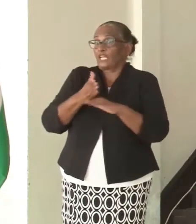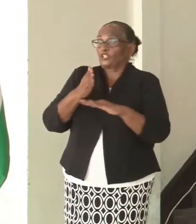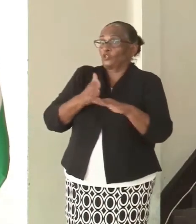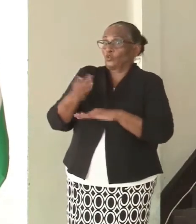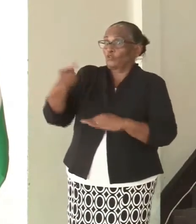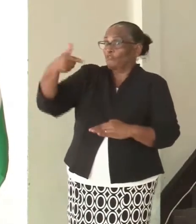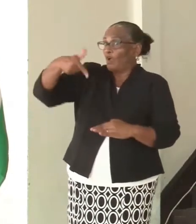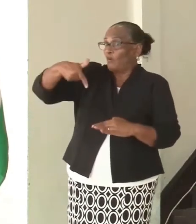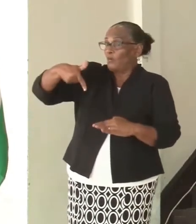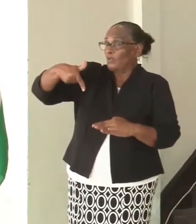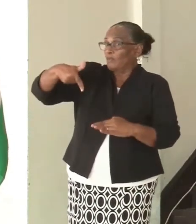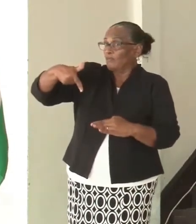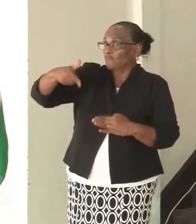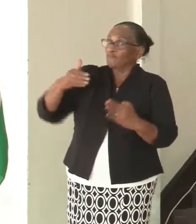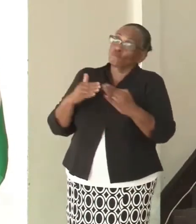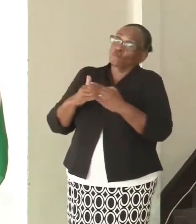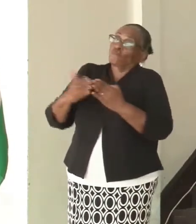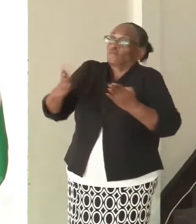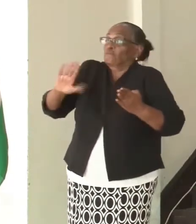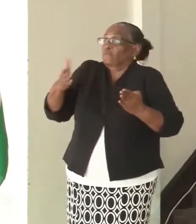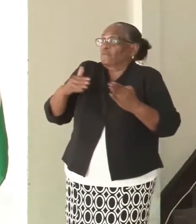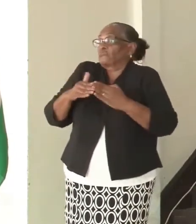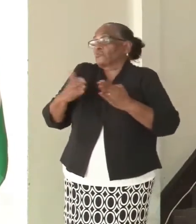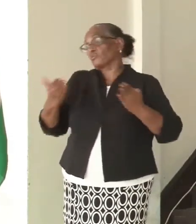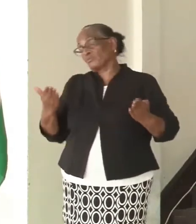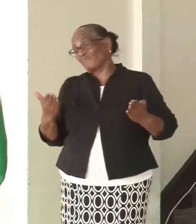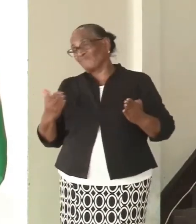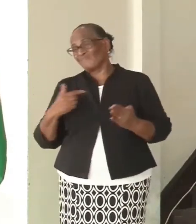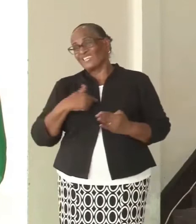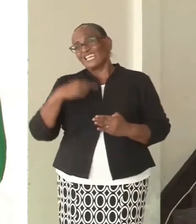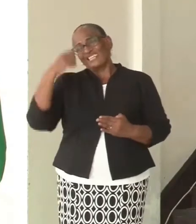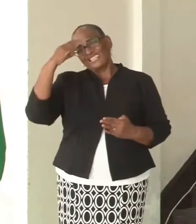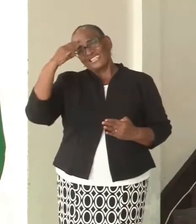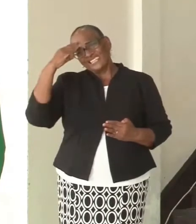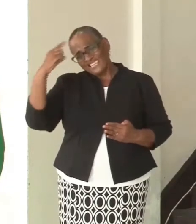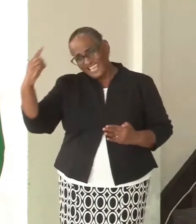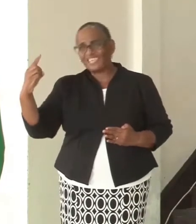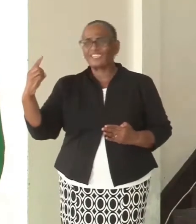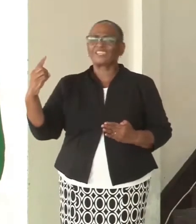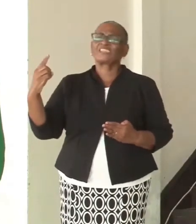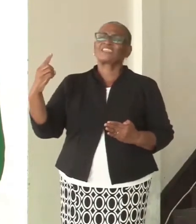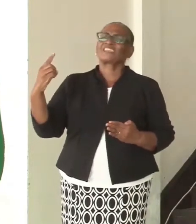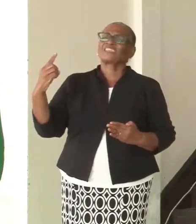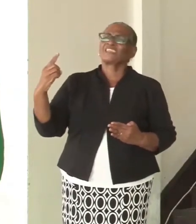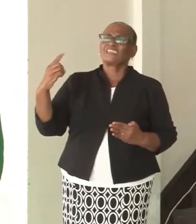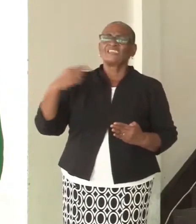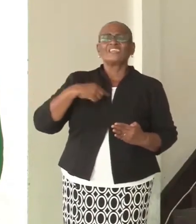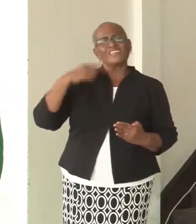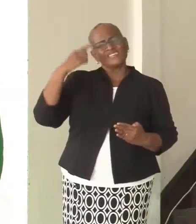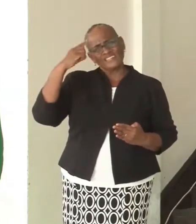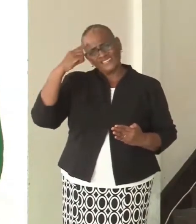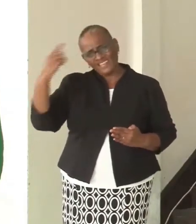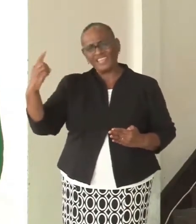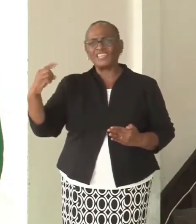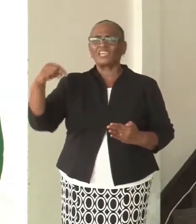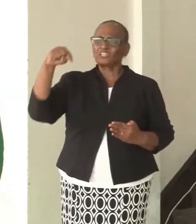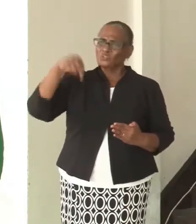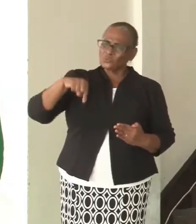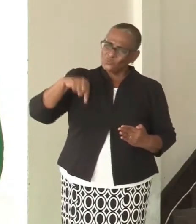van olieleverancier in gedrang kan komen. Dus ik denk dat er een zaak speelt nu,